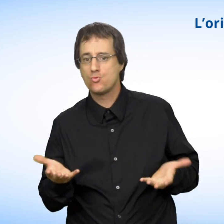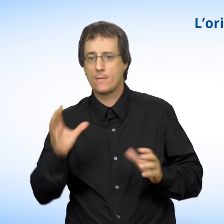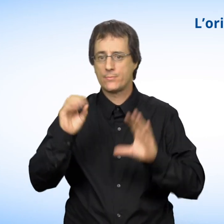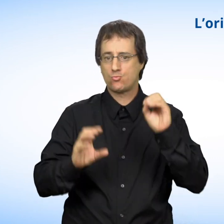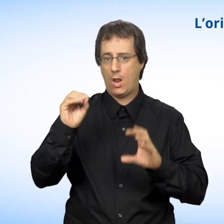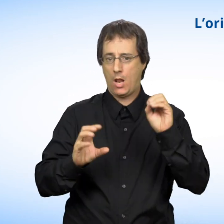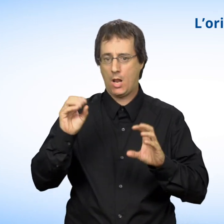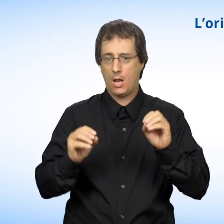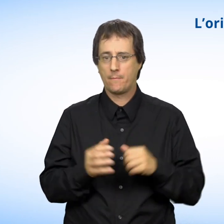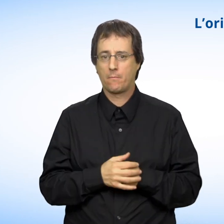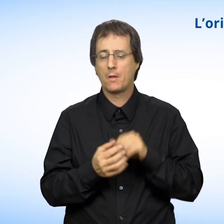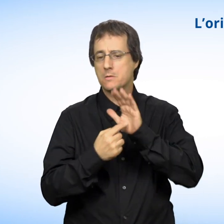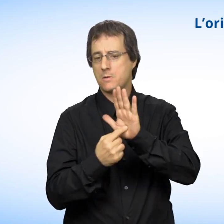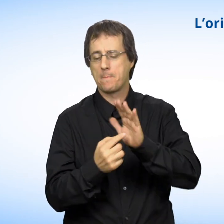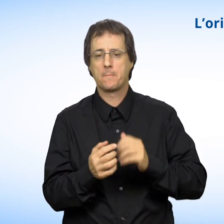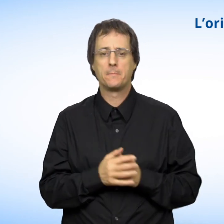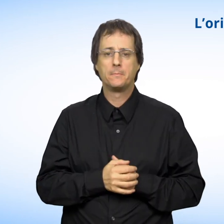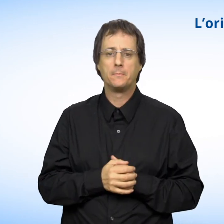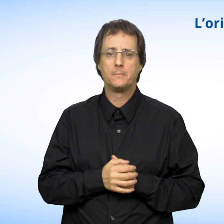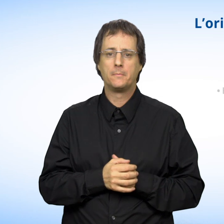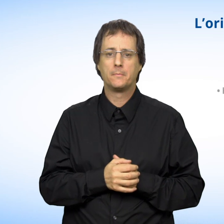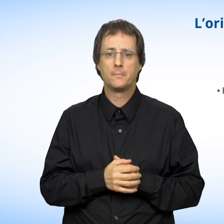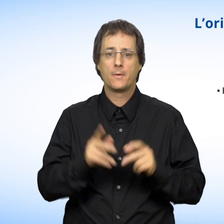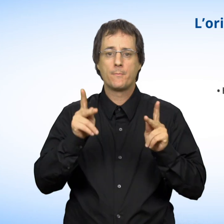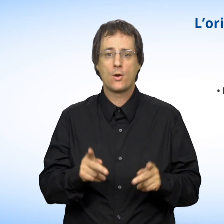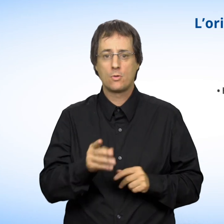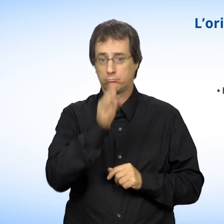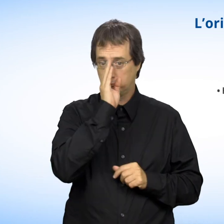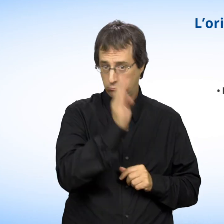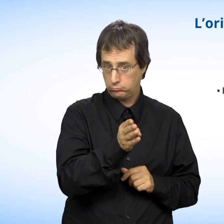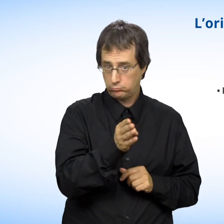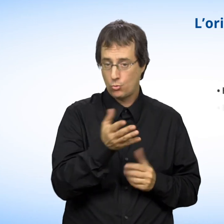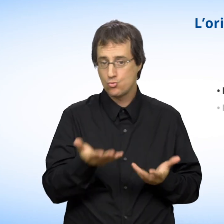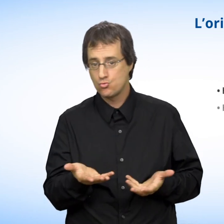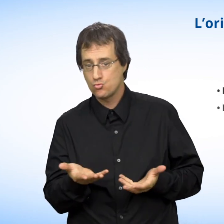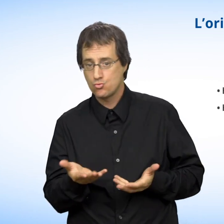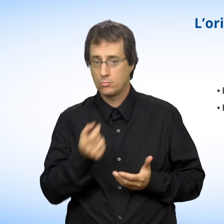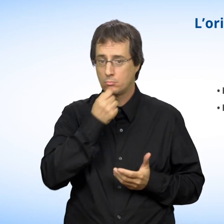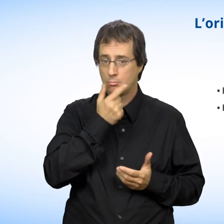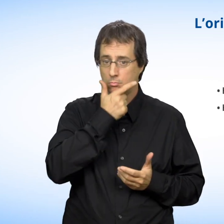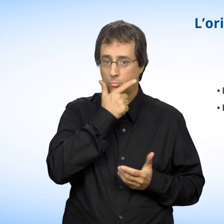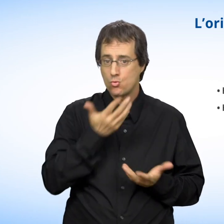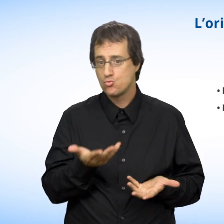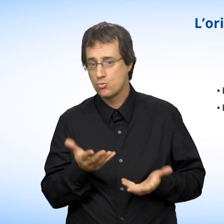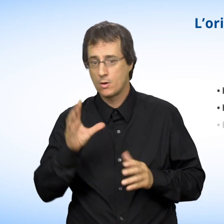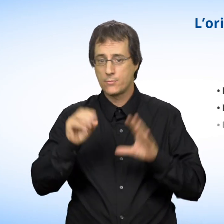d'un sexe par exemple une personne peut-être hétérosexuelle homosexuelle